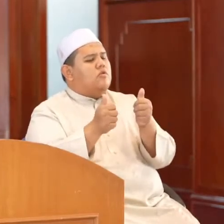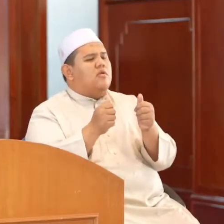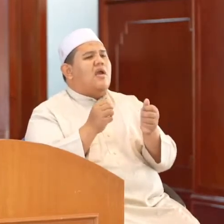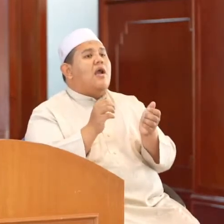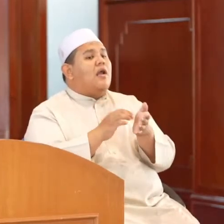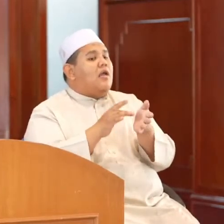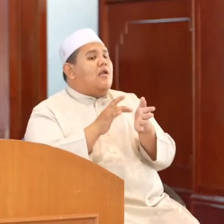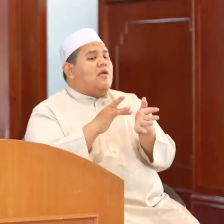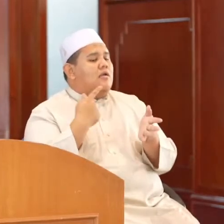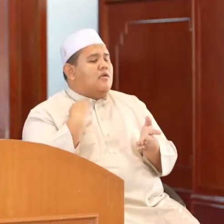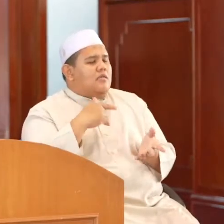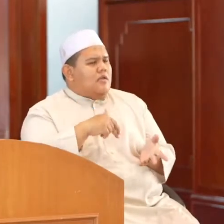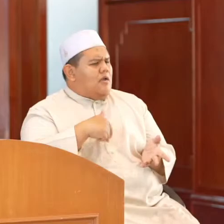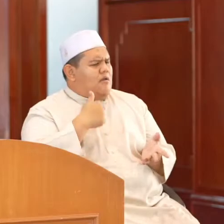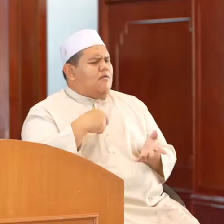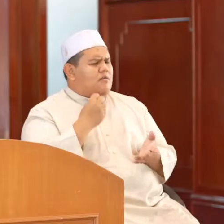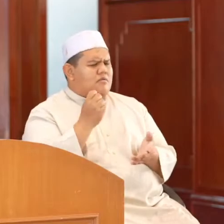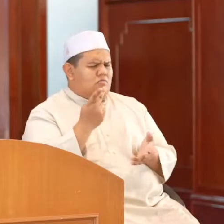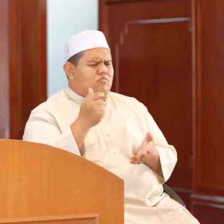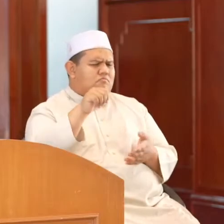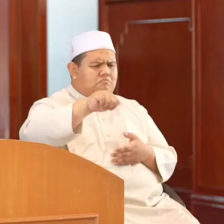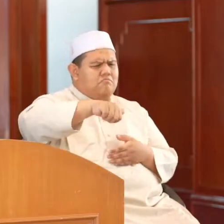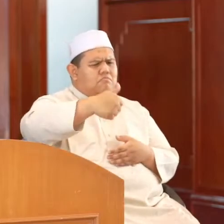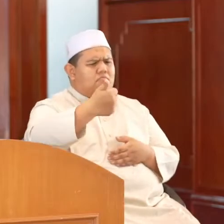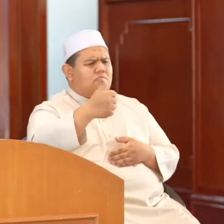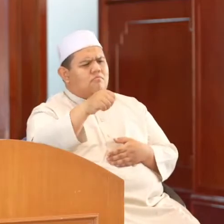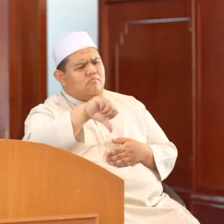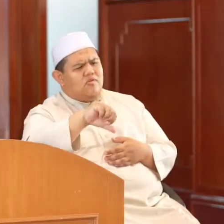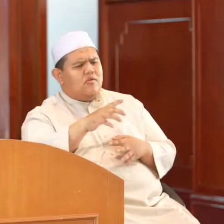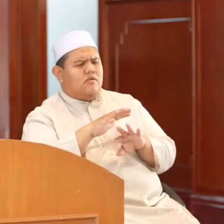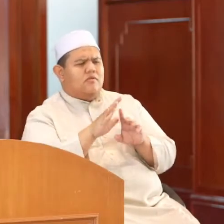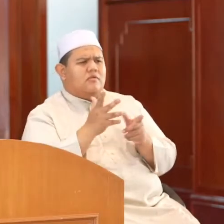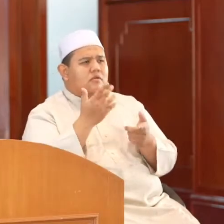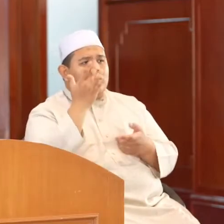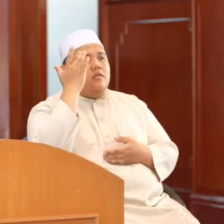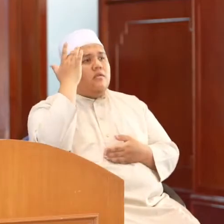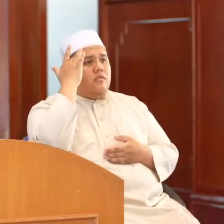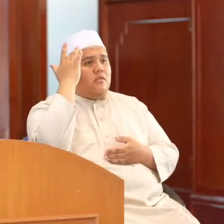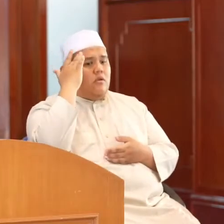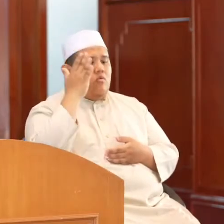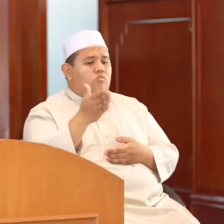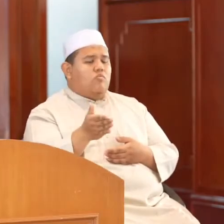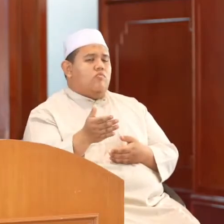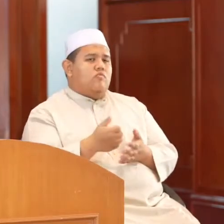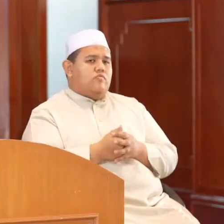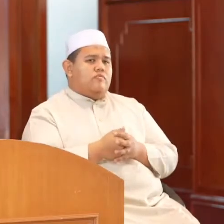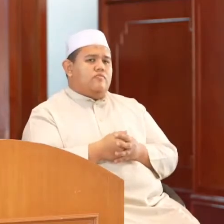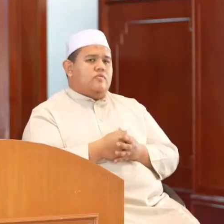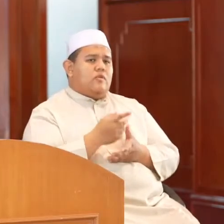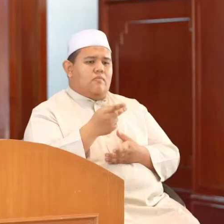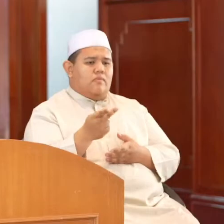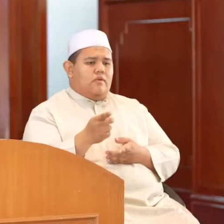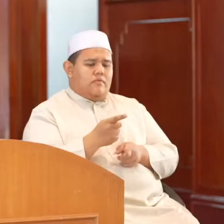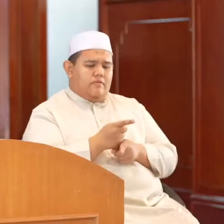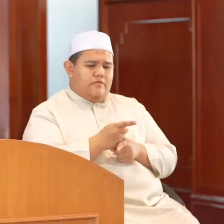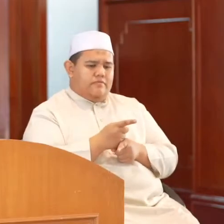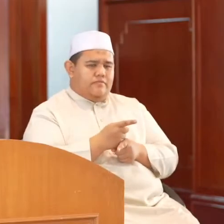kadang-kadang kita pun rasa okey, kadang-kadang kita tak. Sebab kita tahu duduk perkara sebenarnya kita ni.